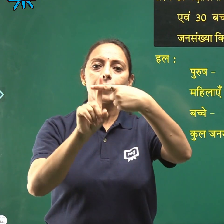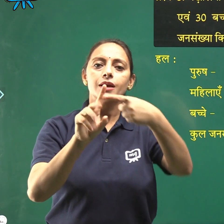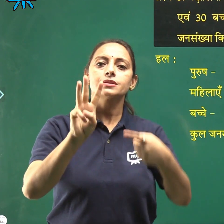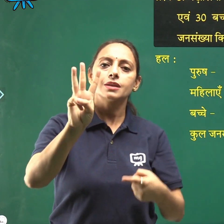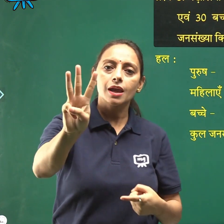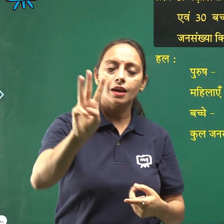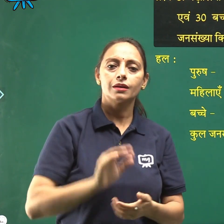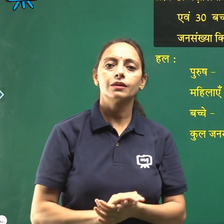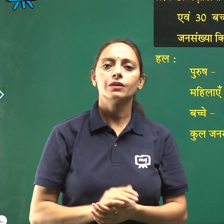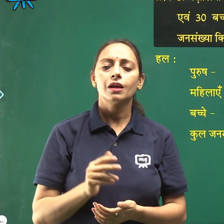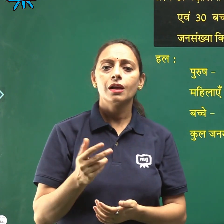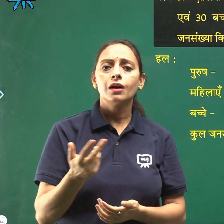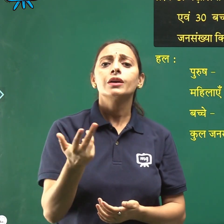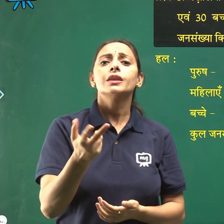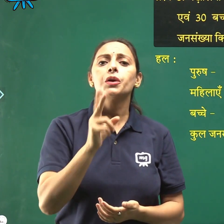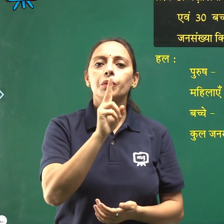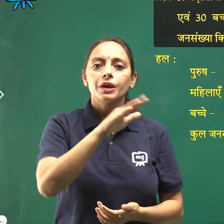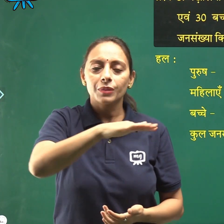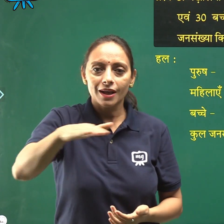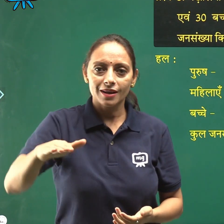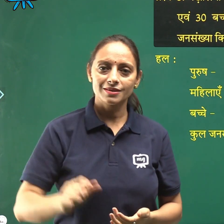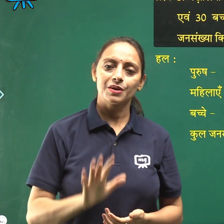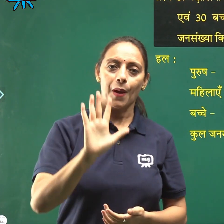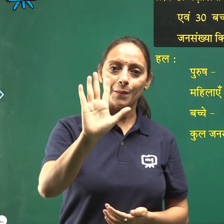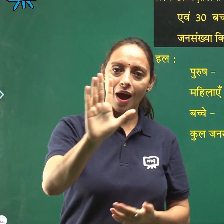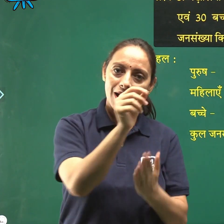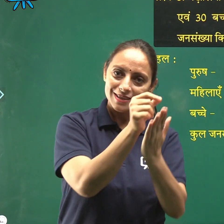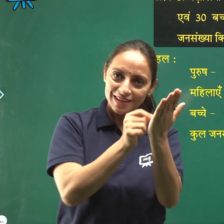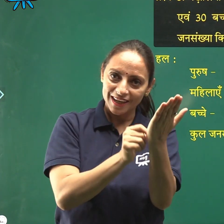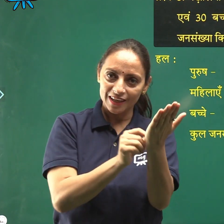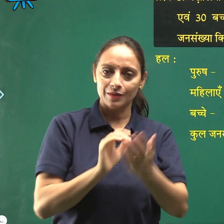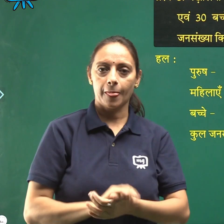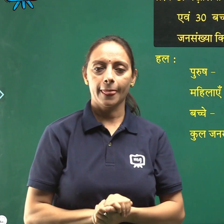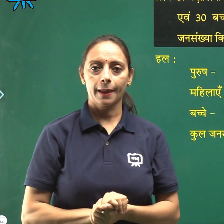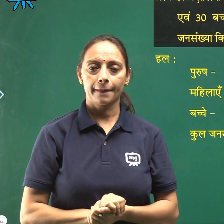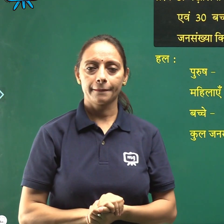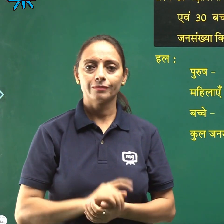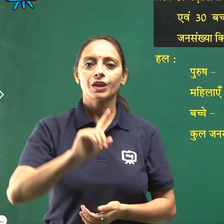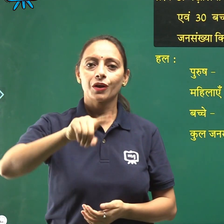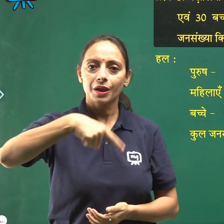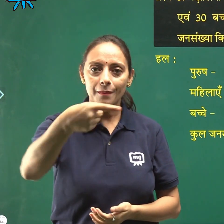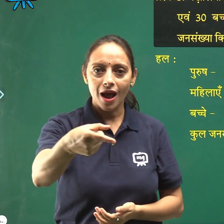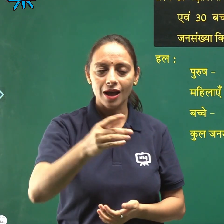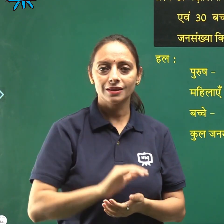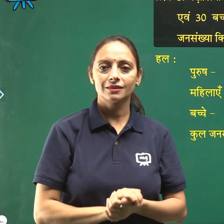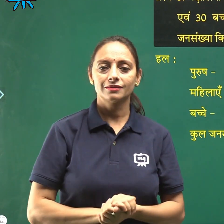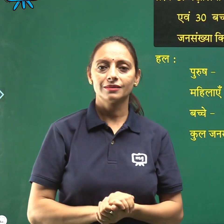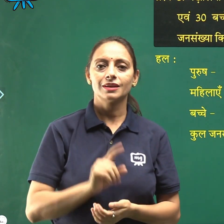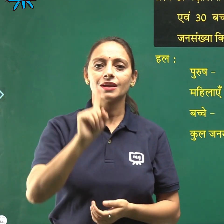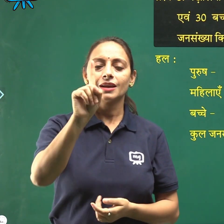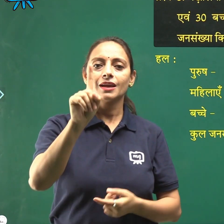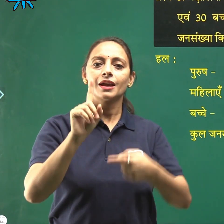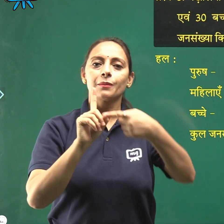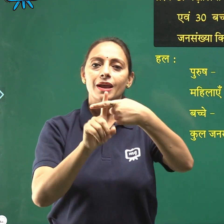2 प्लस 0 प्लस 3 कितने हुए बच्चों? 5। इसके बाद